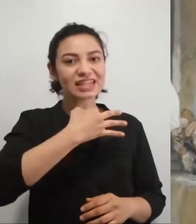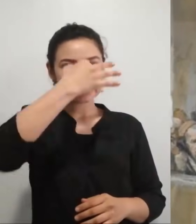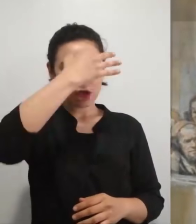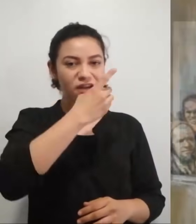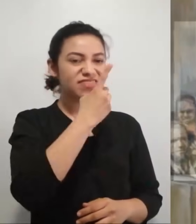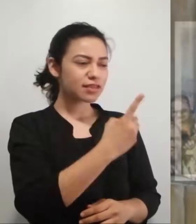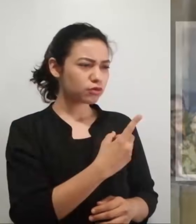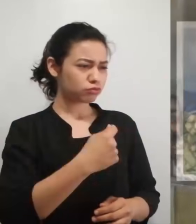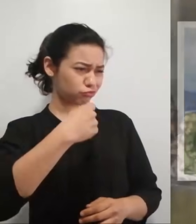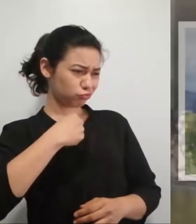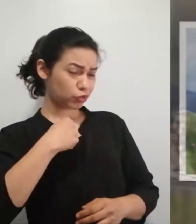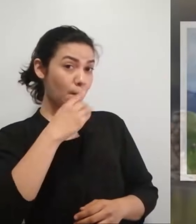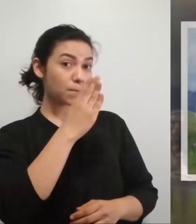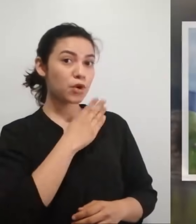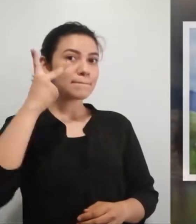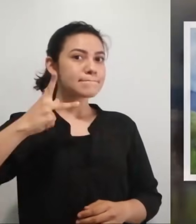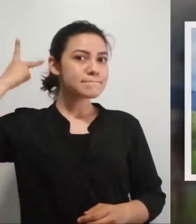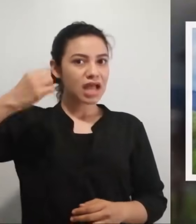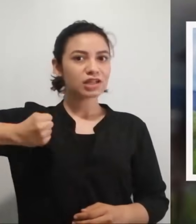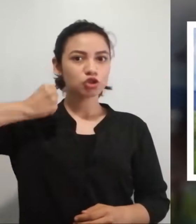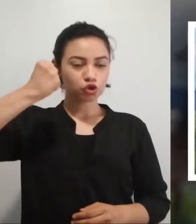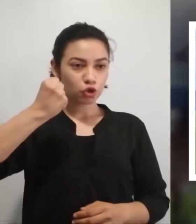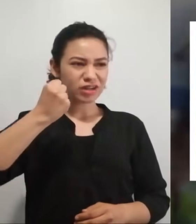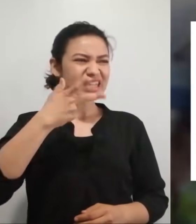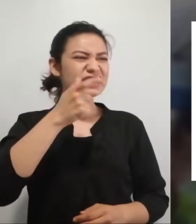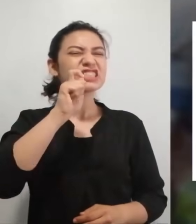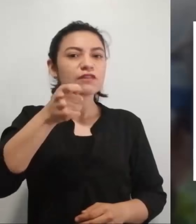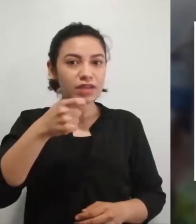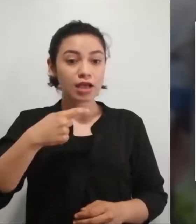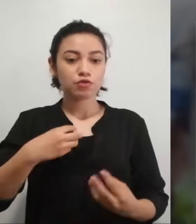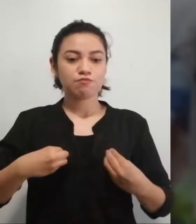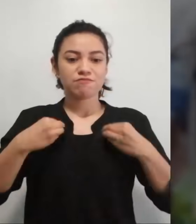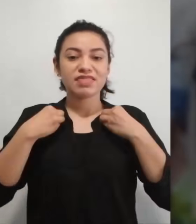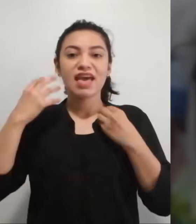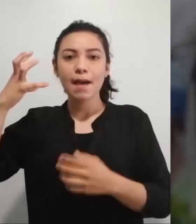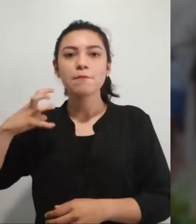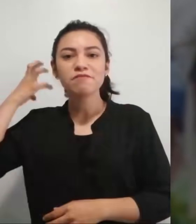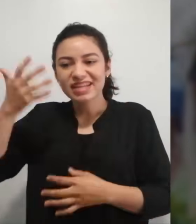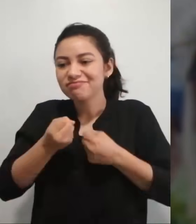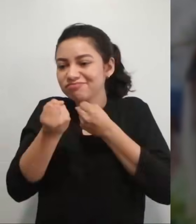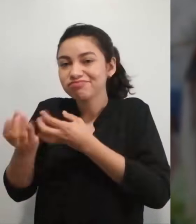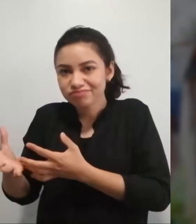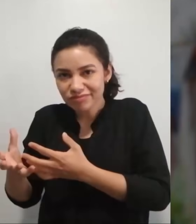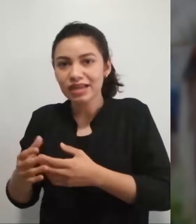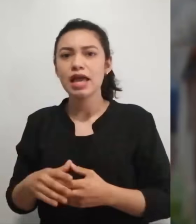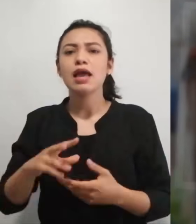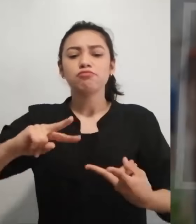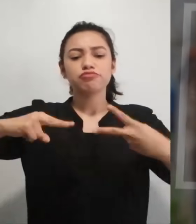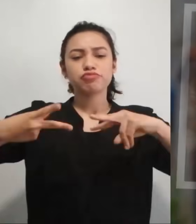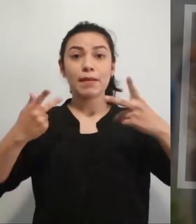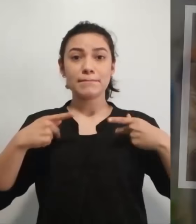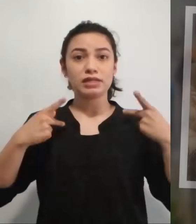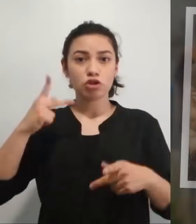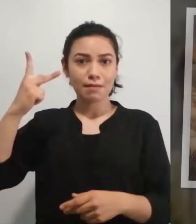El Buen Pastor da la vida por sus ovejas. En cambio el asalariado, el que no es el pastor ni el dueño de las ovejas,